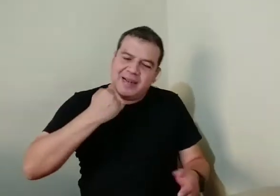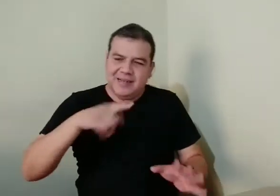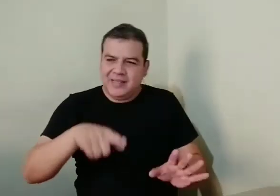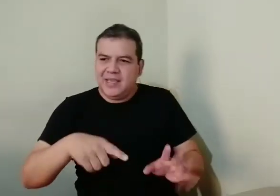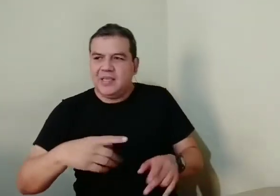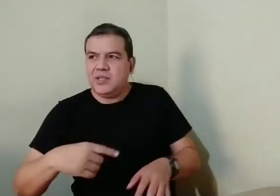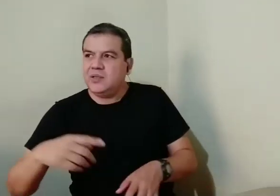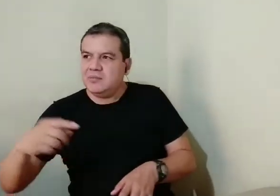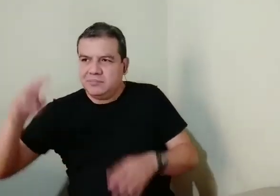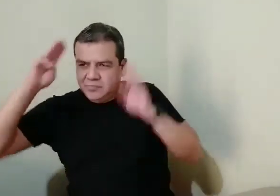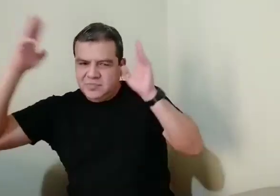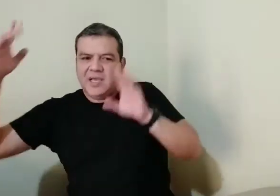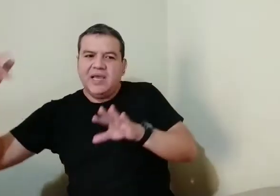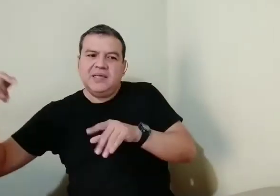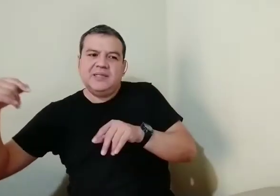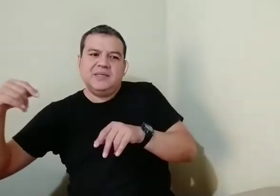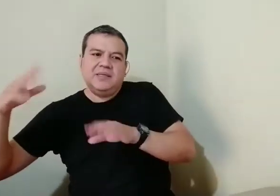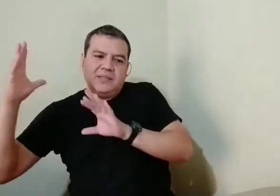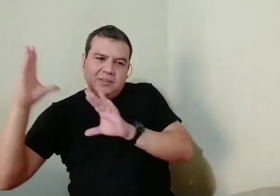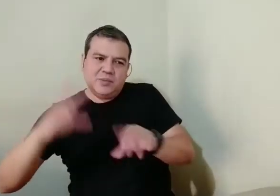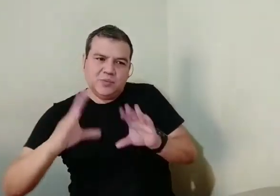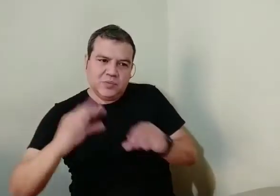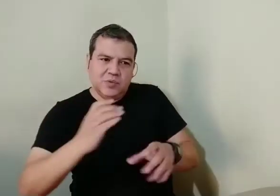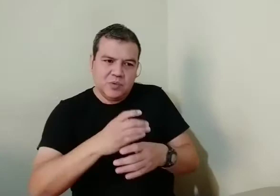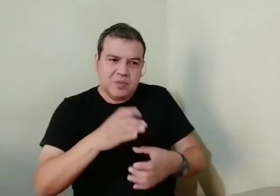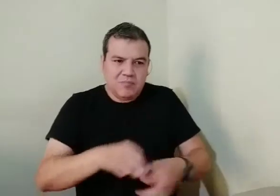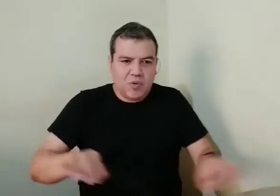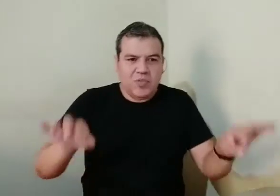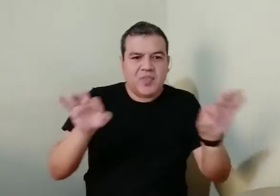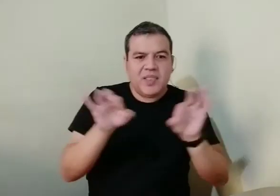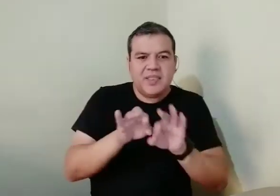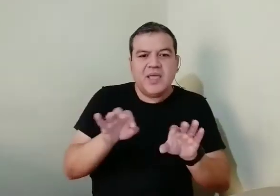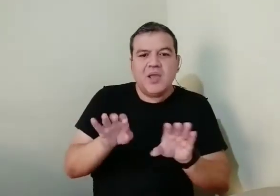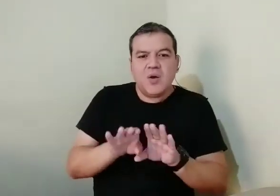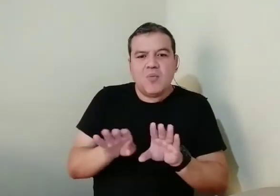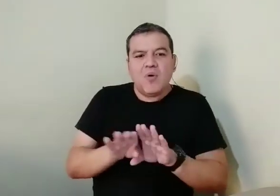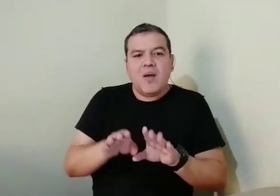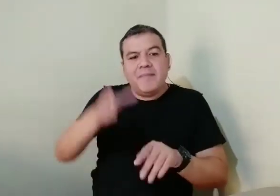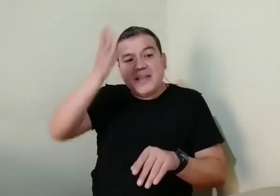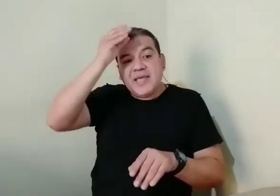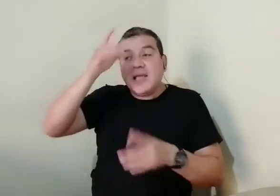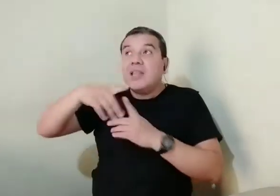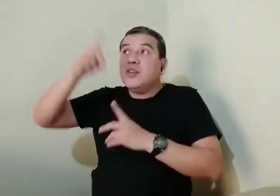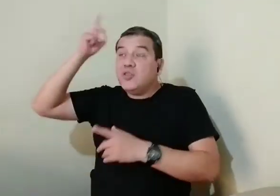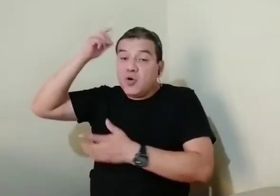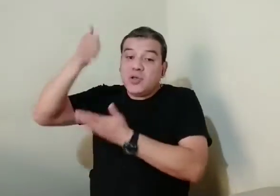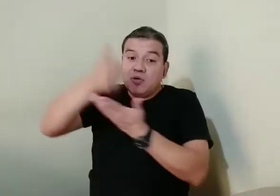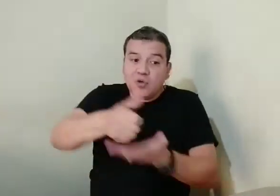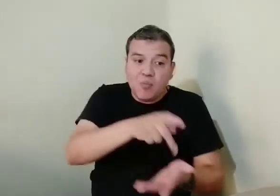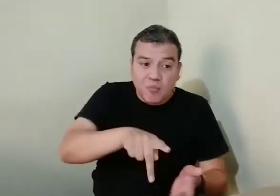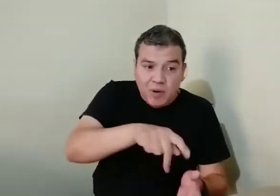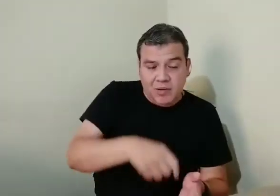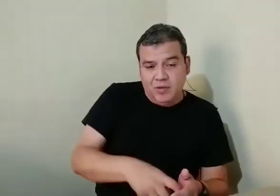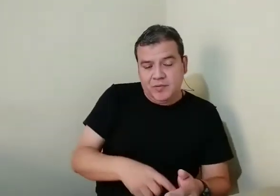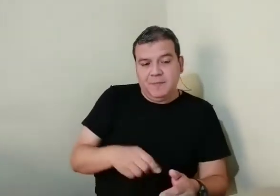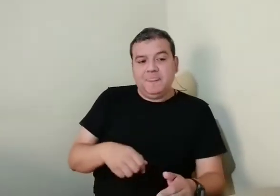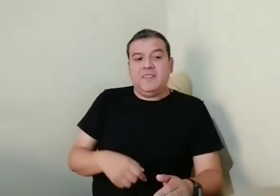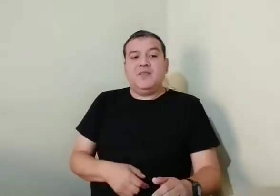Nosotros que vivimos después de la cruz de Cristo, tenemos una historia mucho mejor que contar.